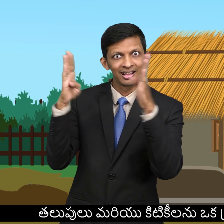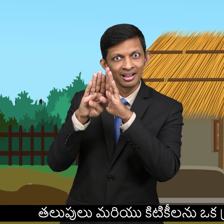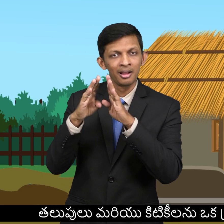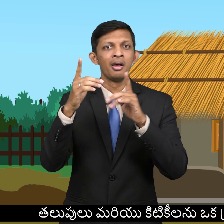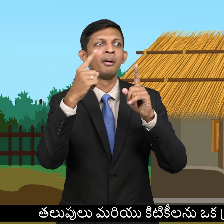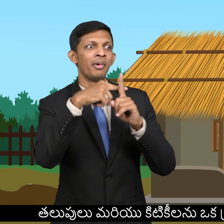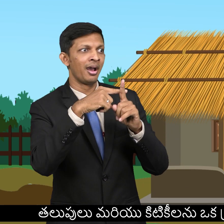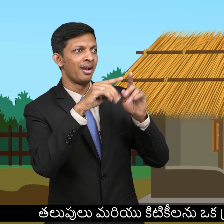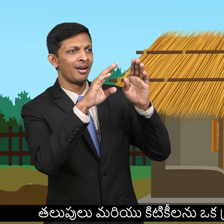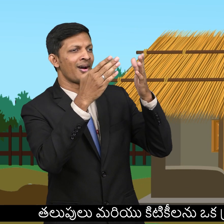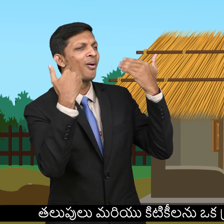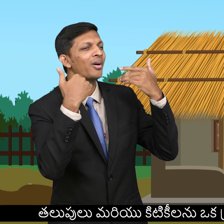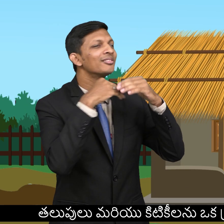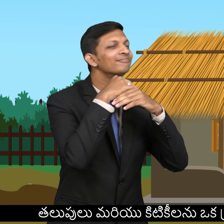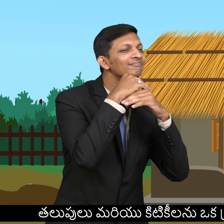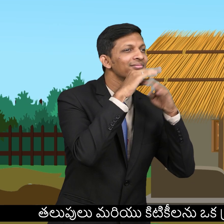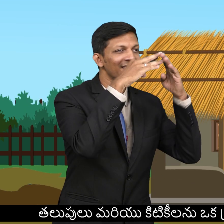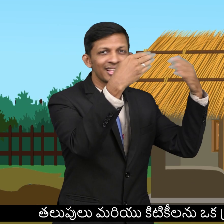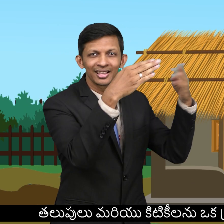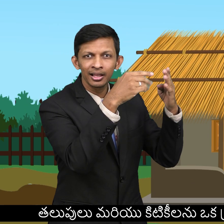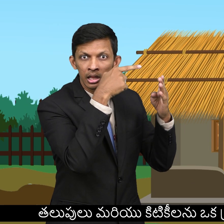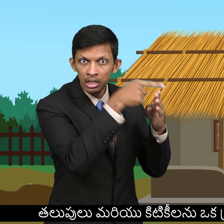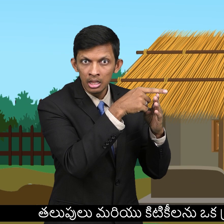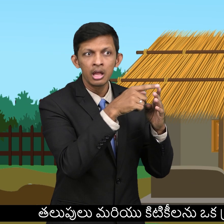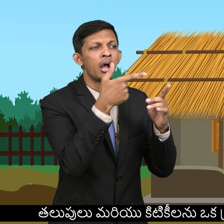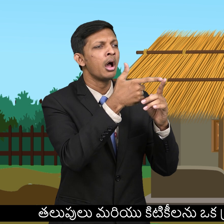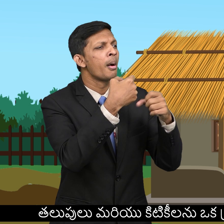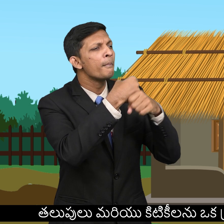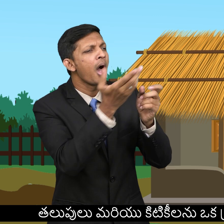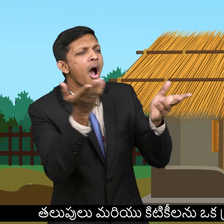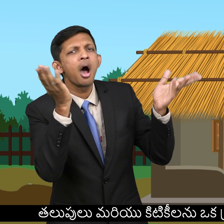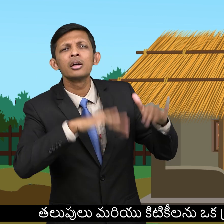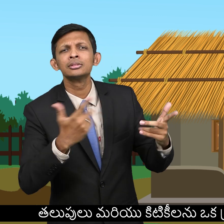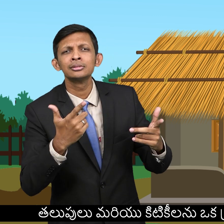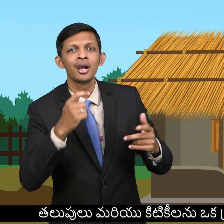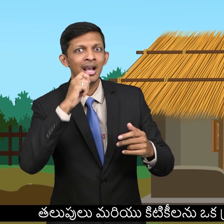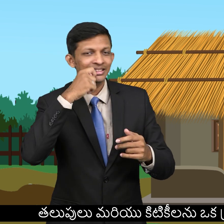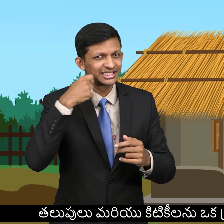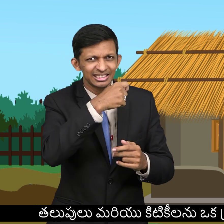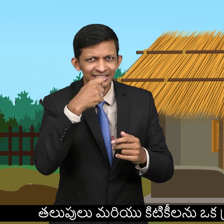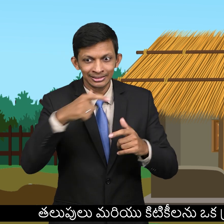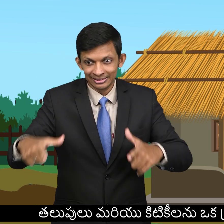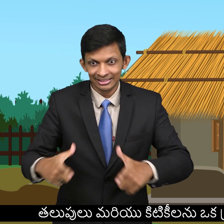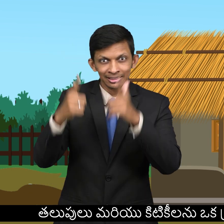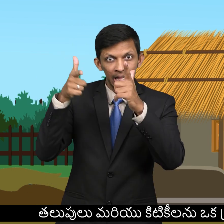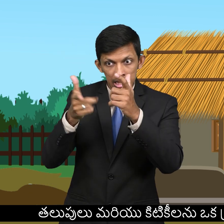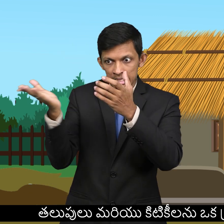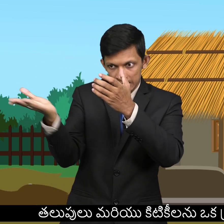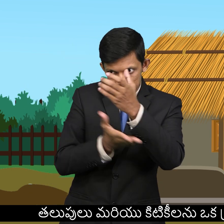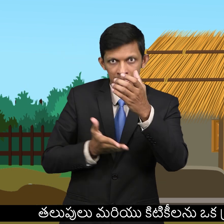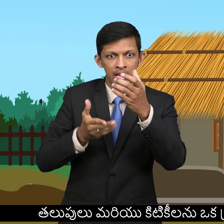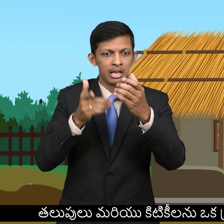తలుపులు మరియు కిటికీలను ఒక గ్రామ వడ్రంగి వేప చెక్కతో తయారు చేశారు.